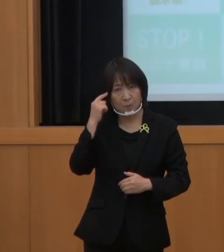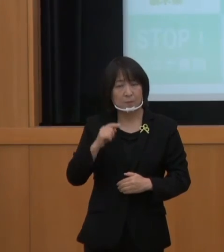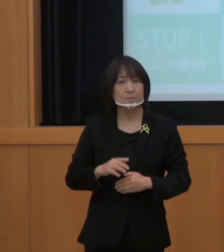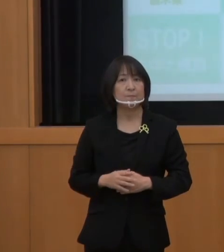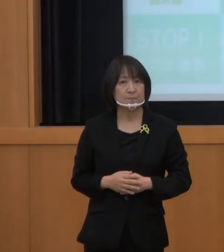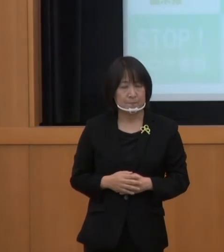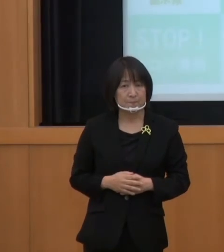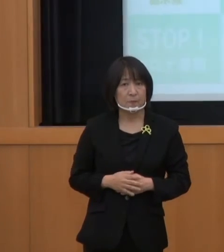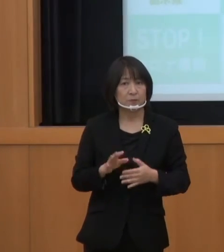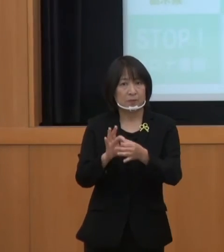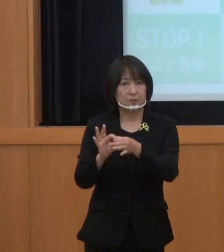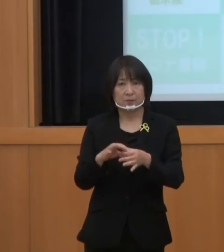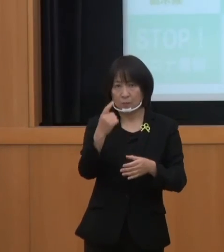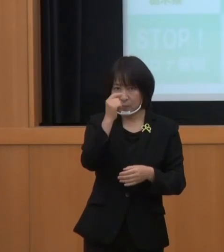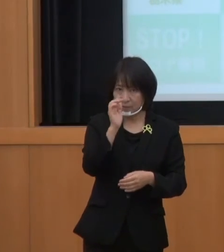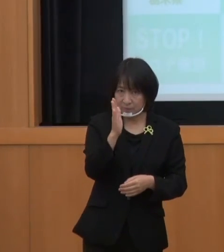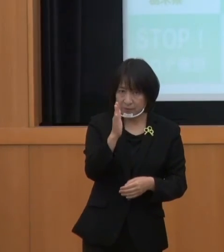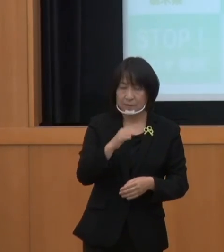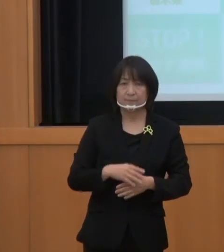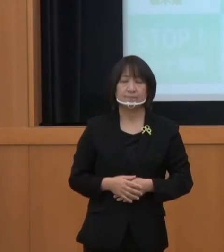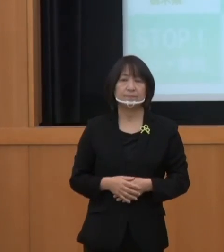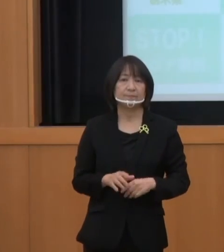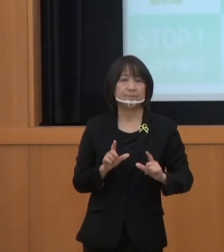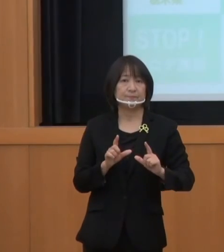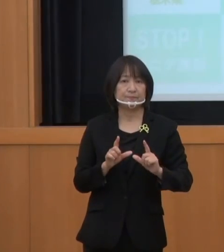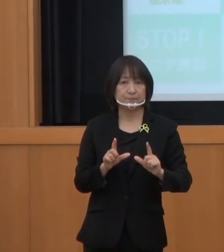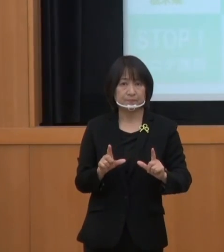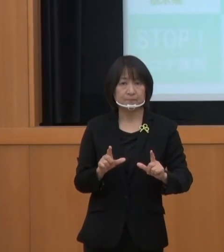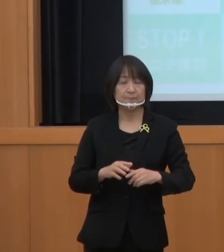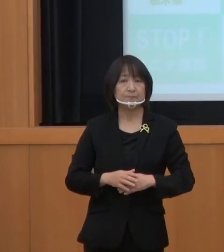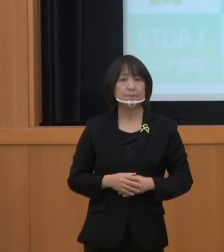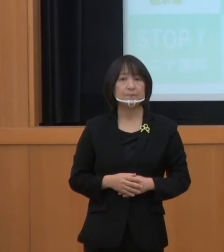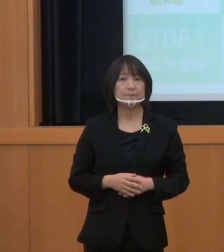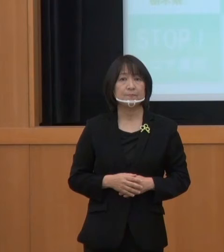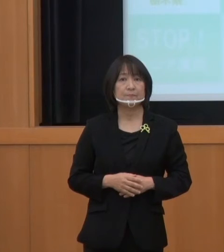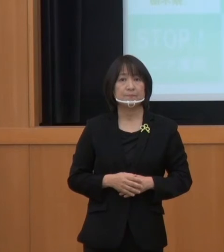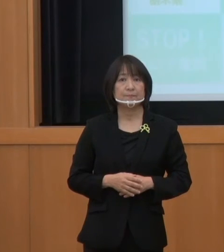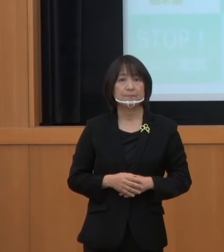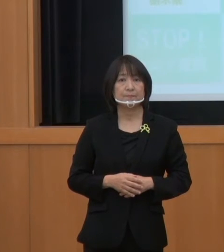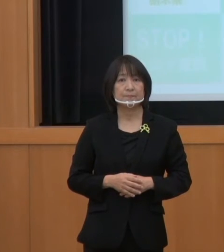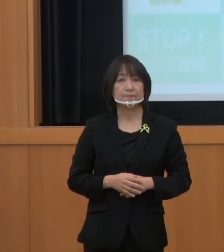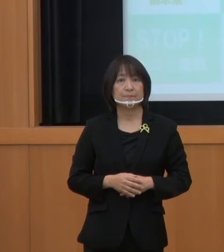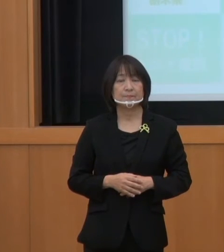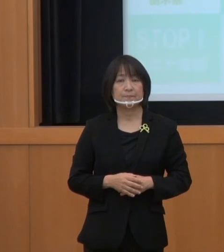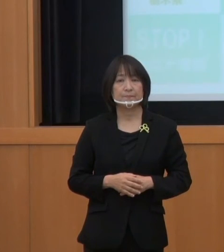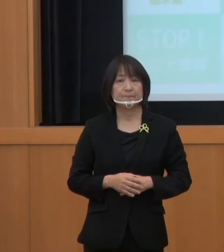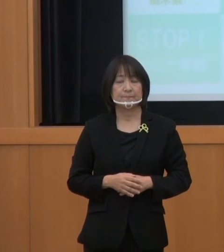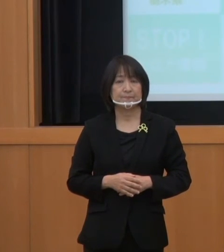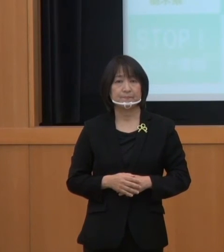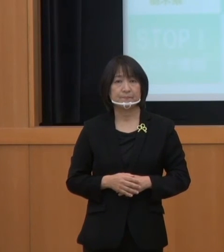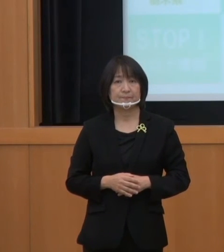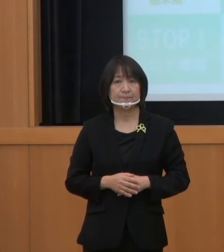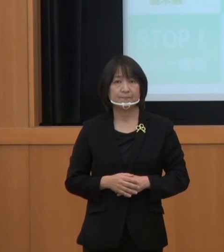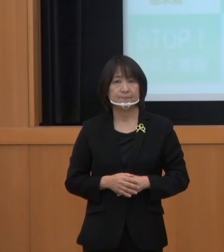どうか、その点について教えてください。 じゃあその横断の件は、